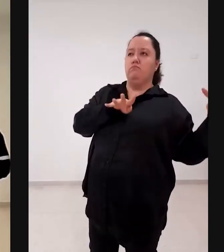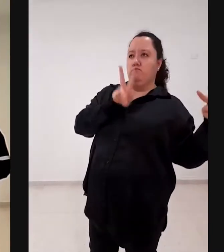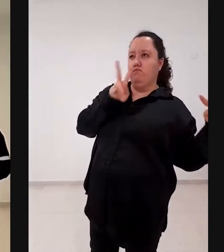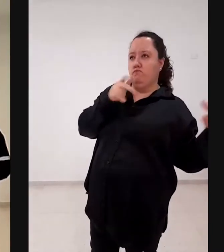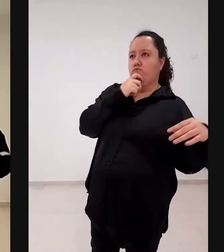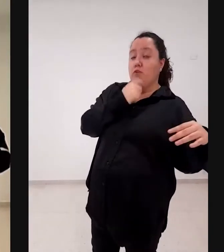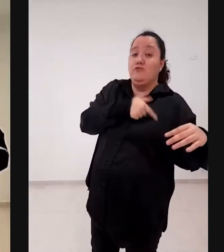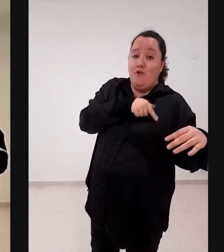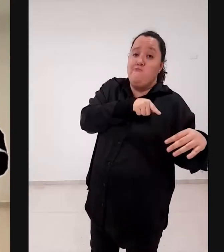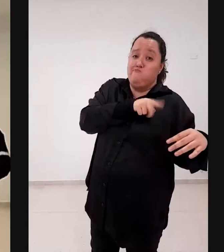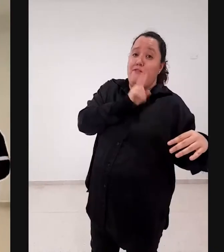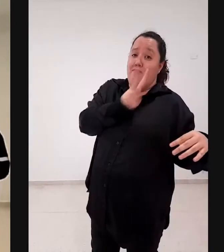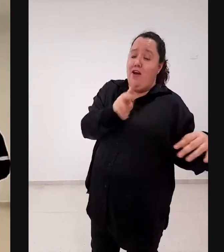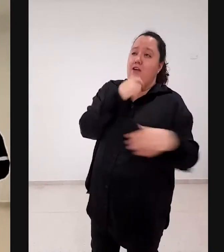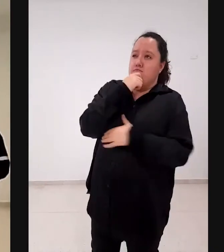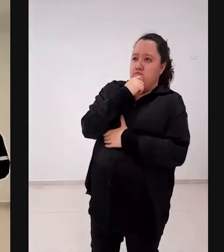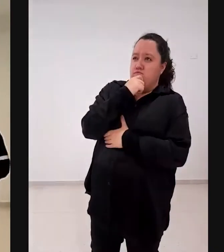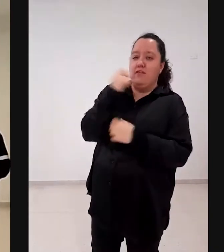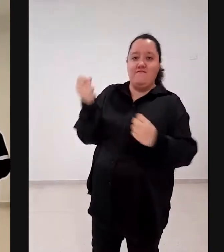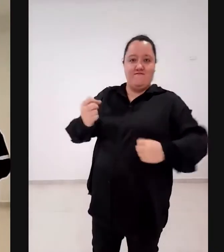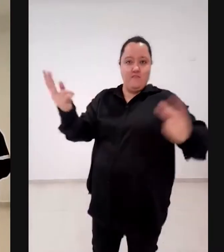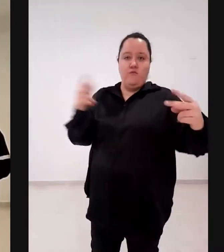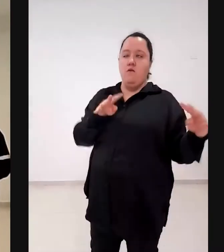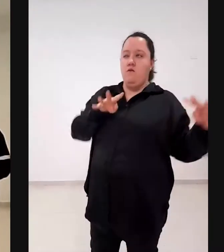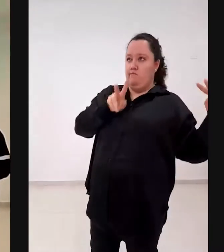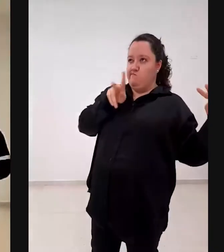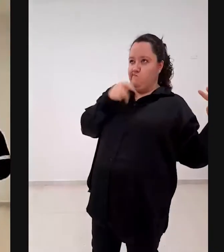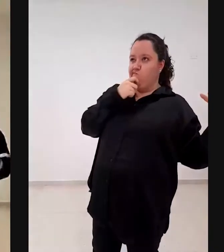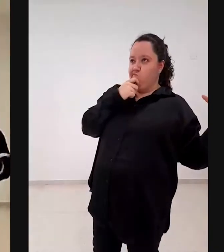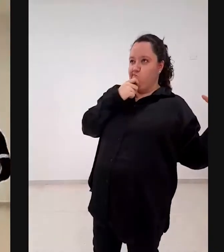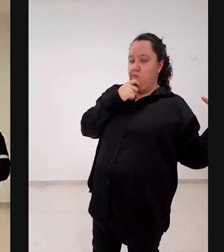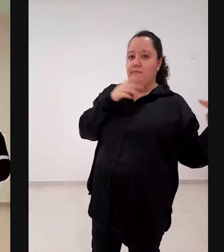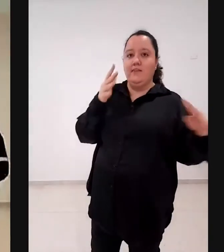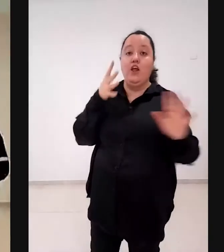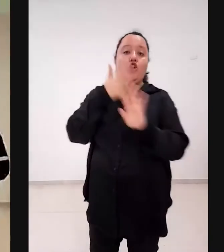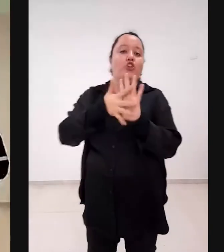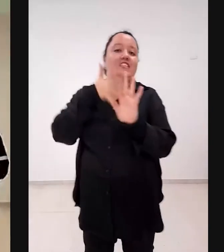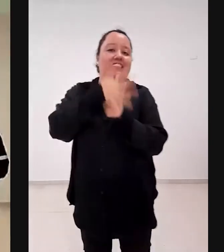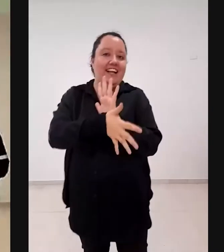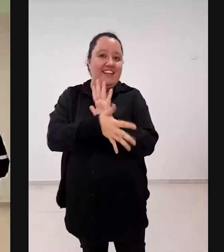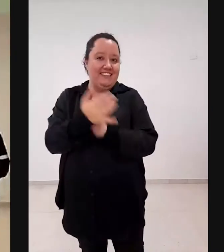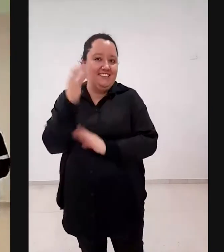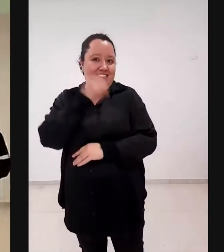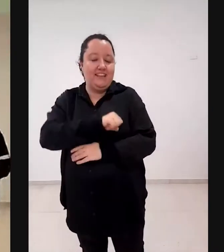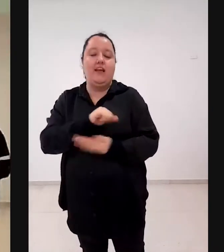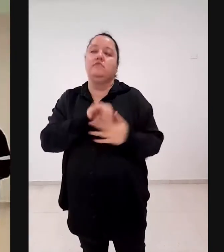y estaba bien en noti señales